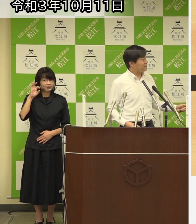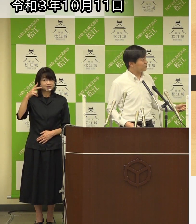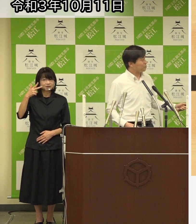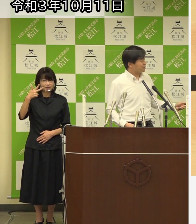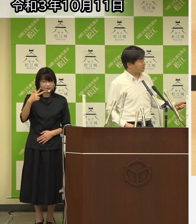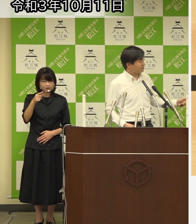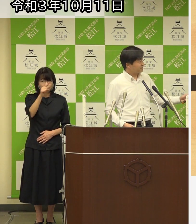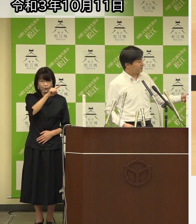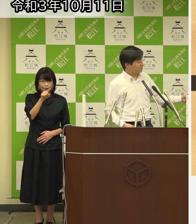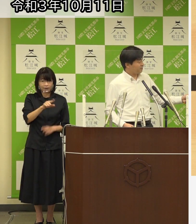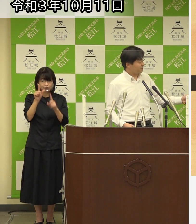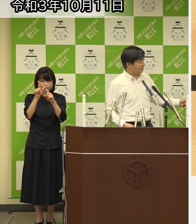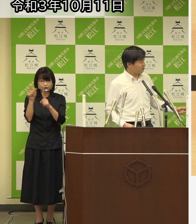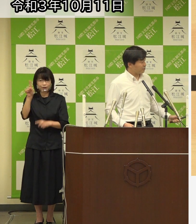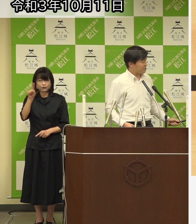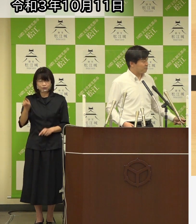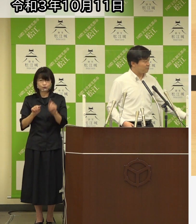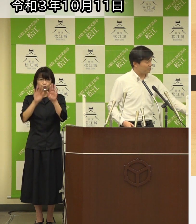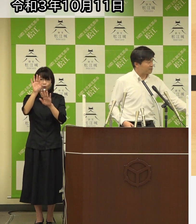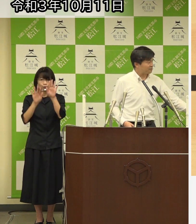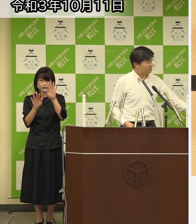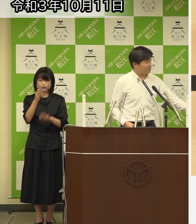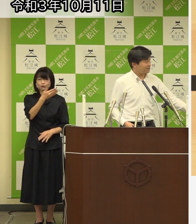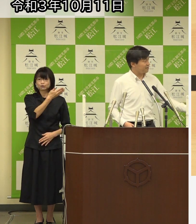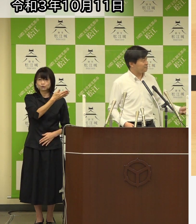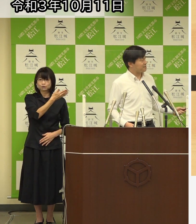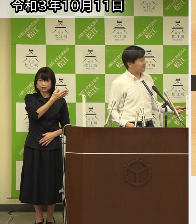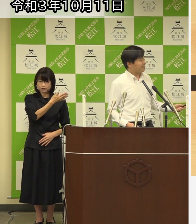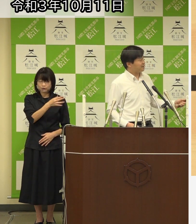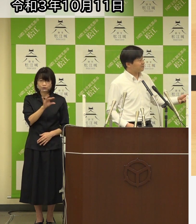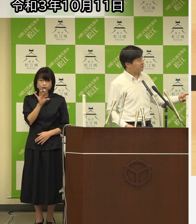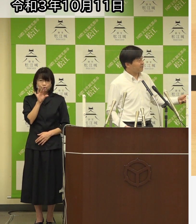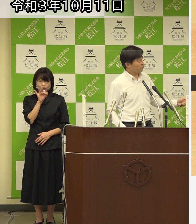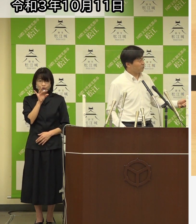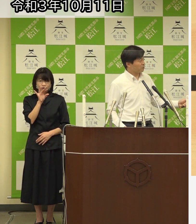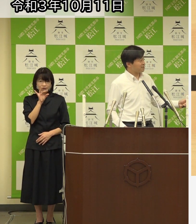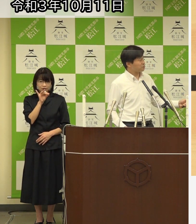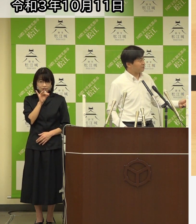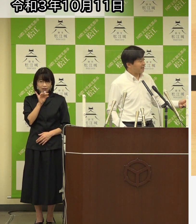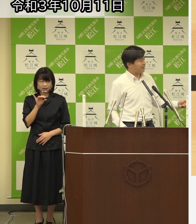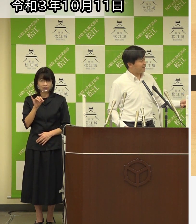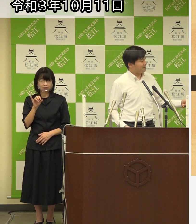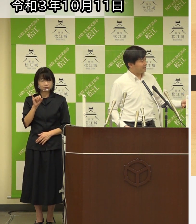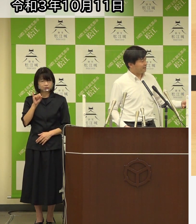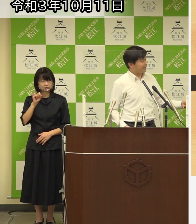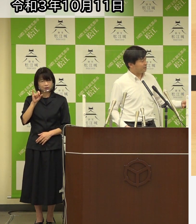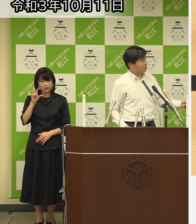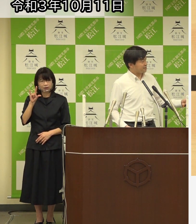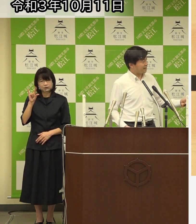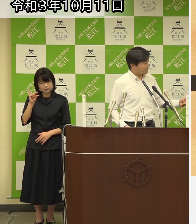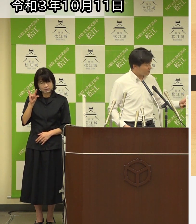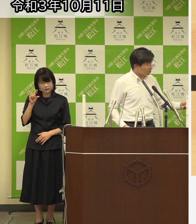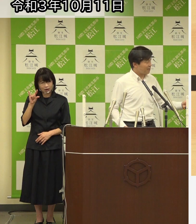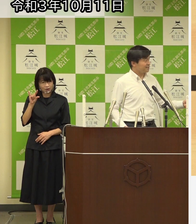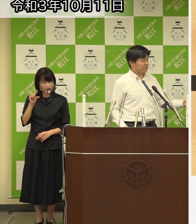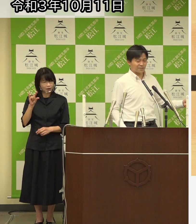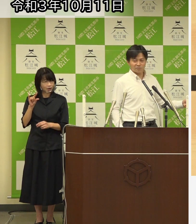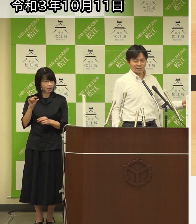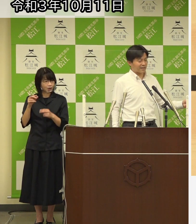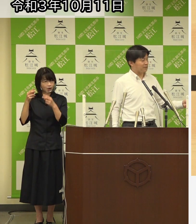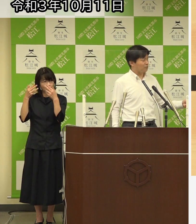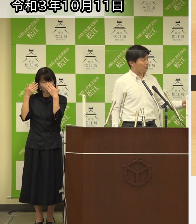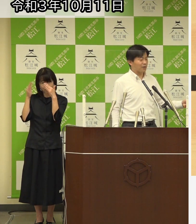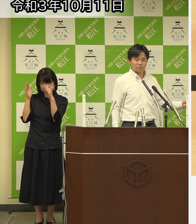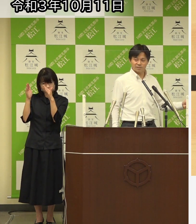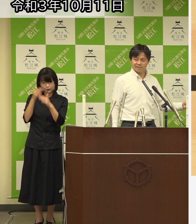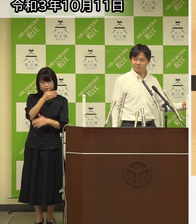SNS の現状です。でツイッターとフェイスブックとインスタグラムに分けていますが、ツイッターのフォロワー数はですね、ツイッターを開設した